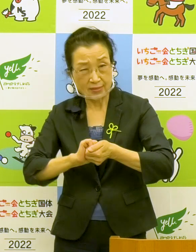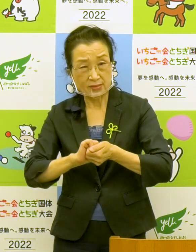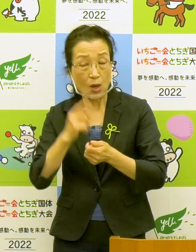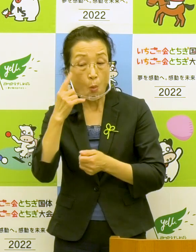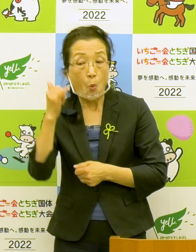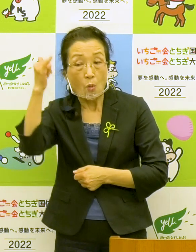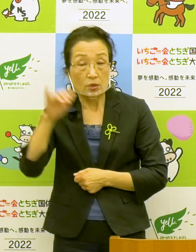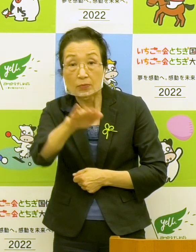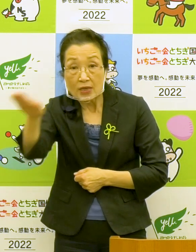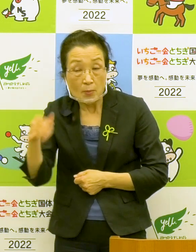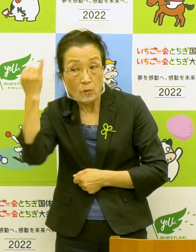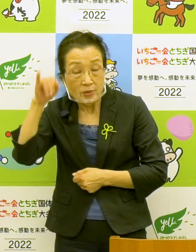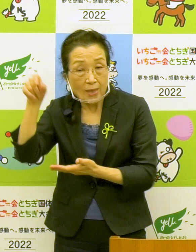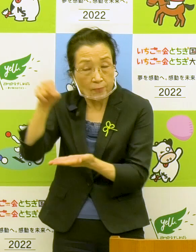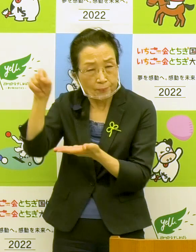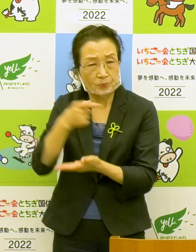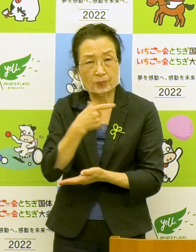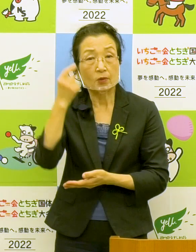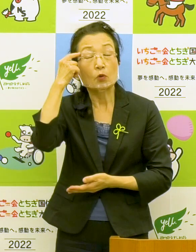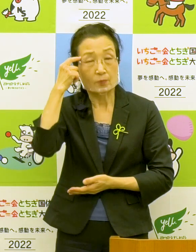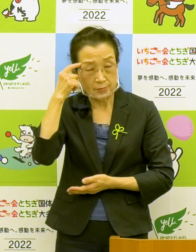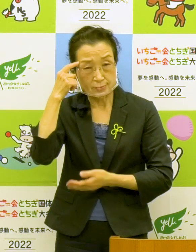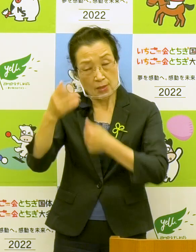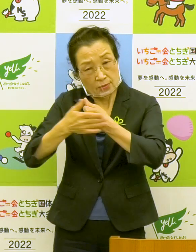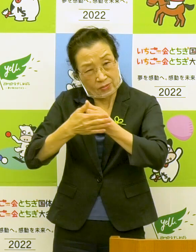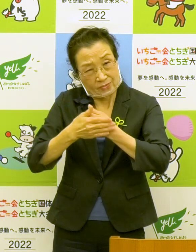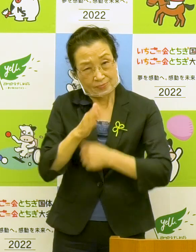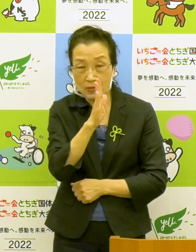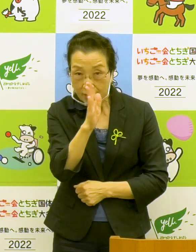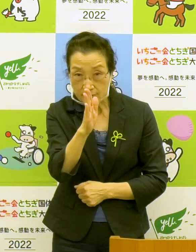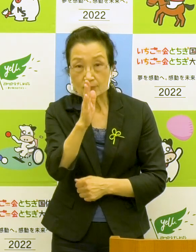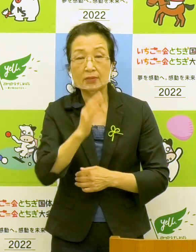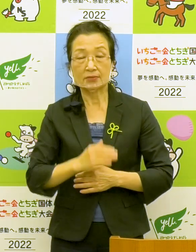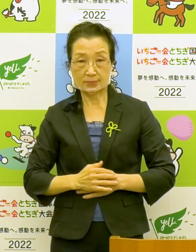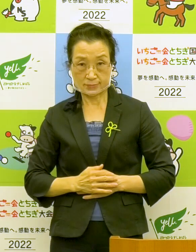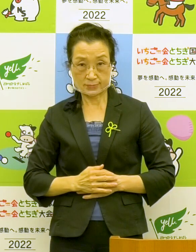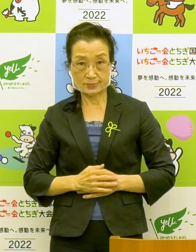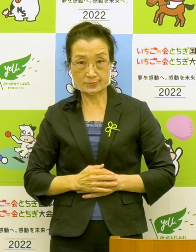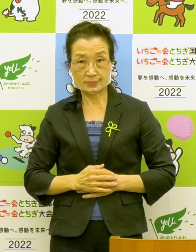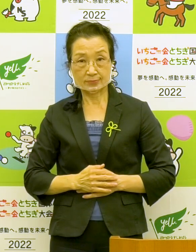ご意見をいただきたいと思っております。ご協力のほどよろしくお願いします。